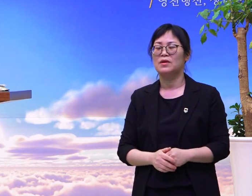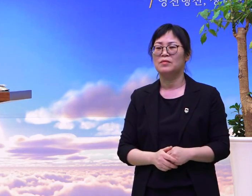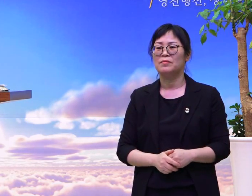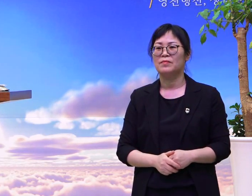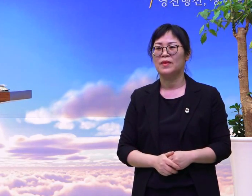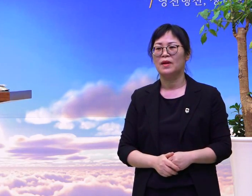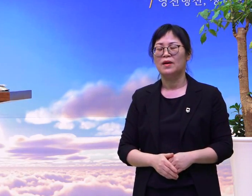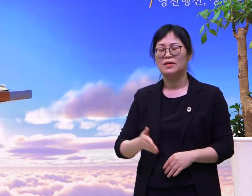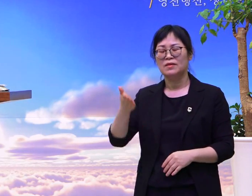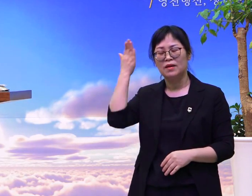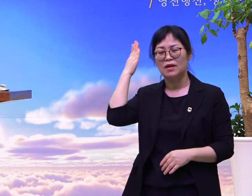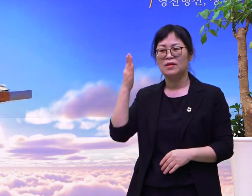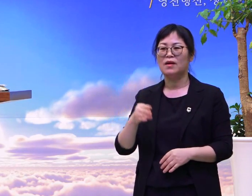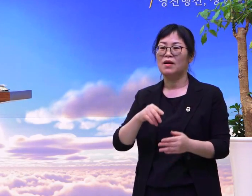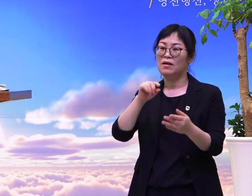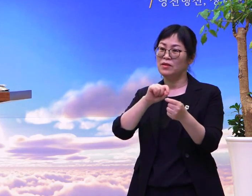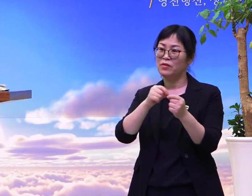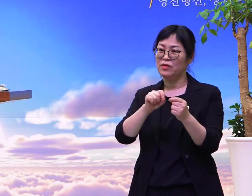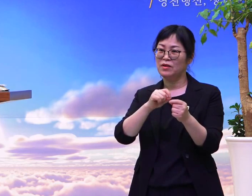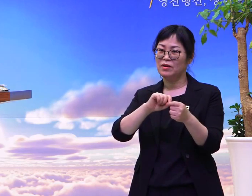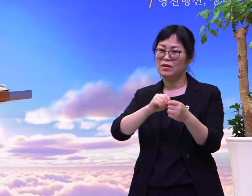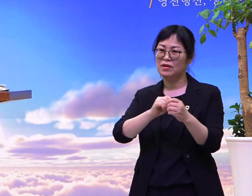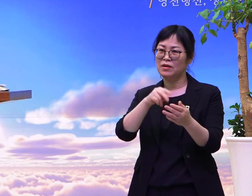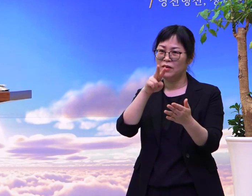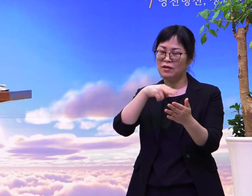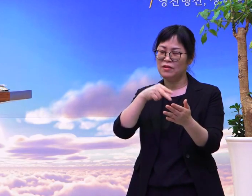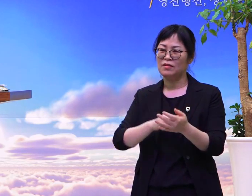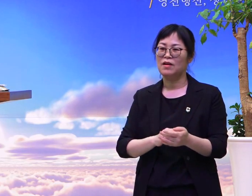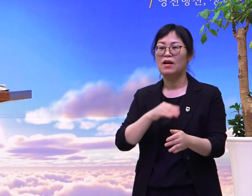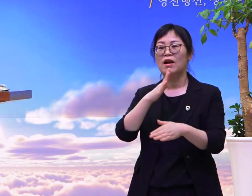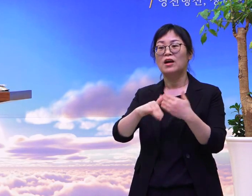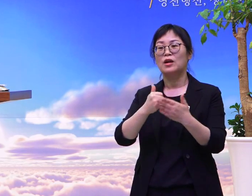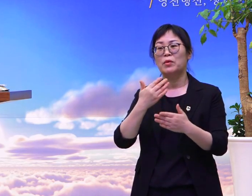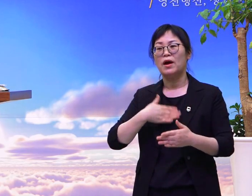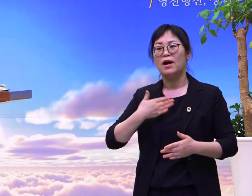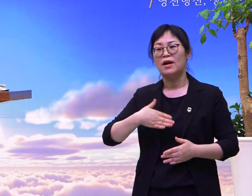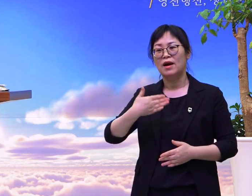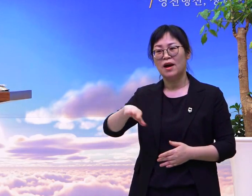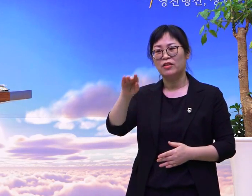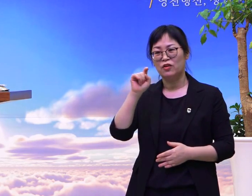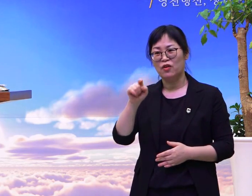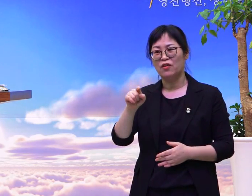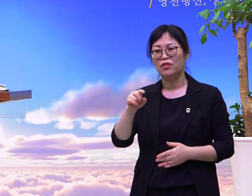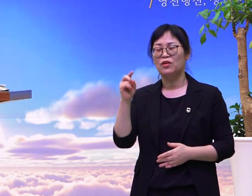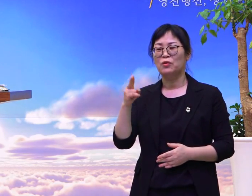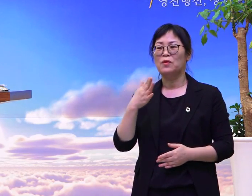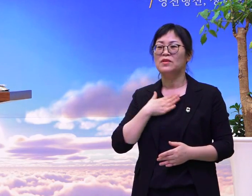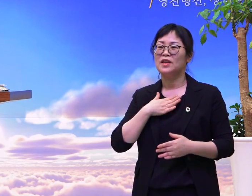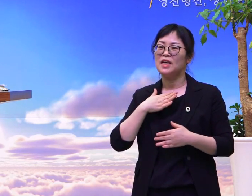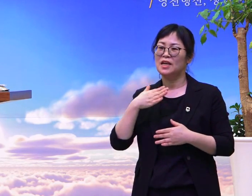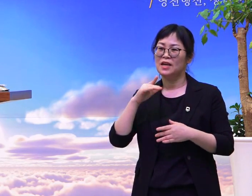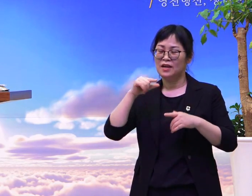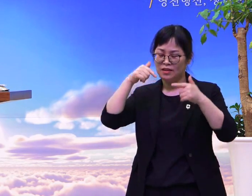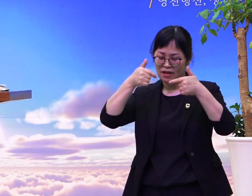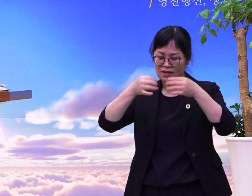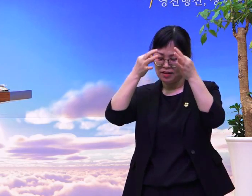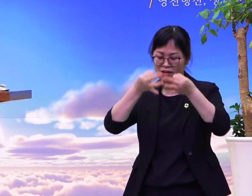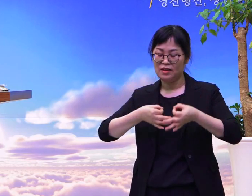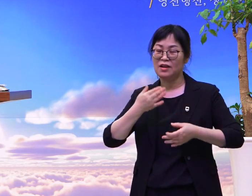언젠가 이런 글을 읽은 적이 있었습니다. 하나님을 알아가는 것, 그리고 자기 자신을 아는 것,